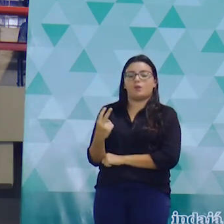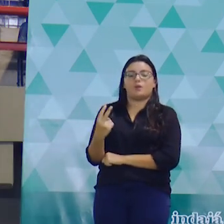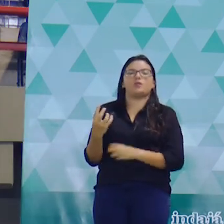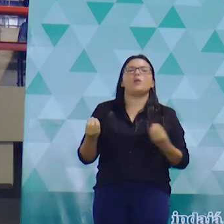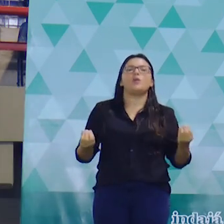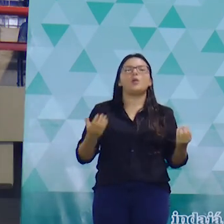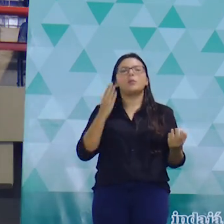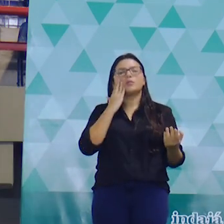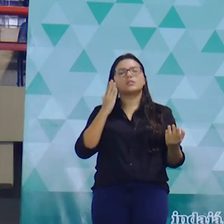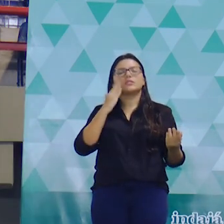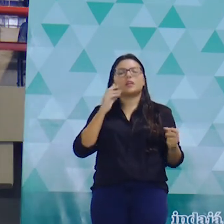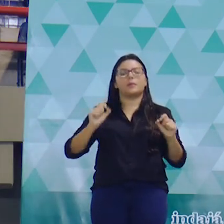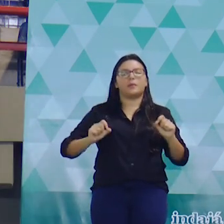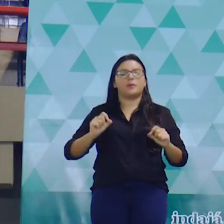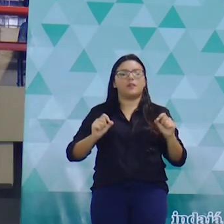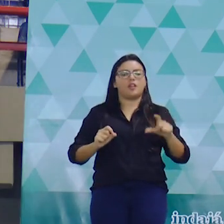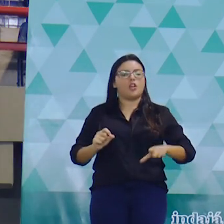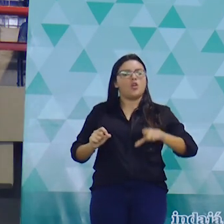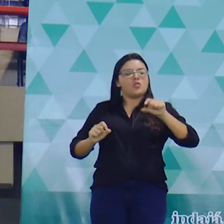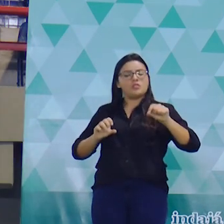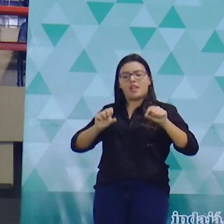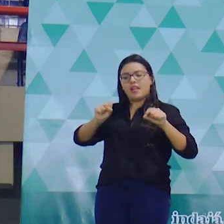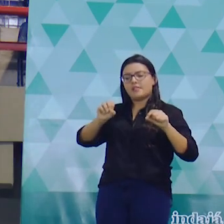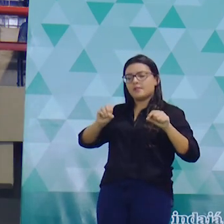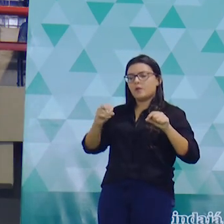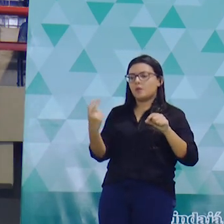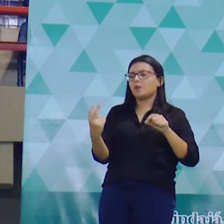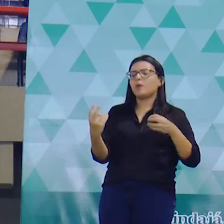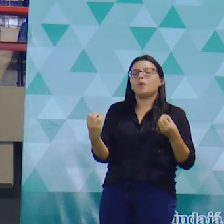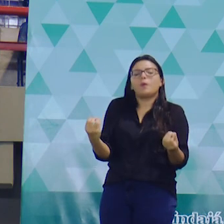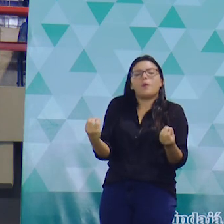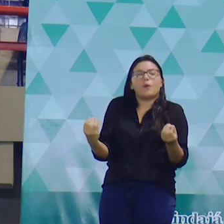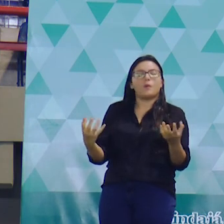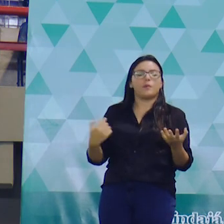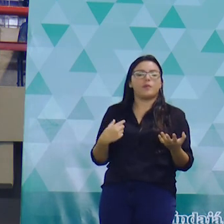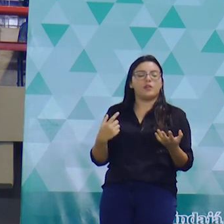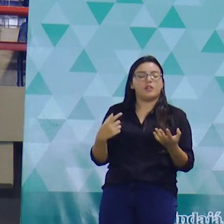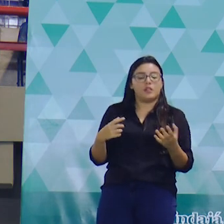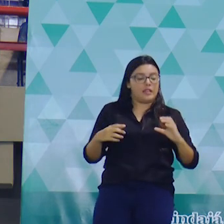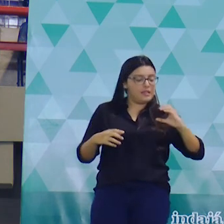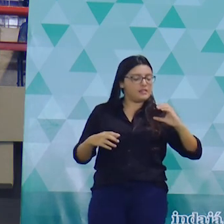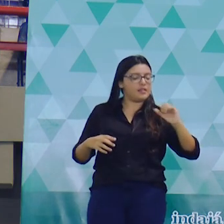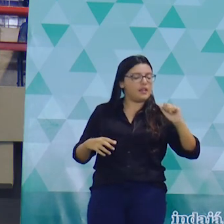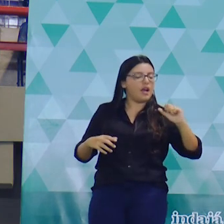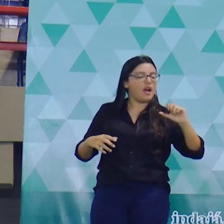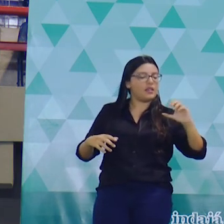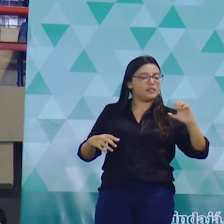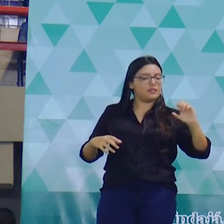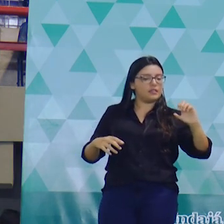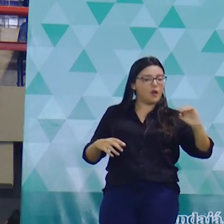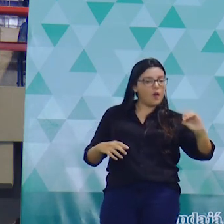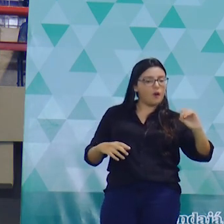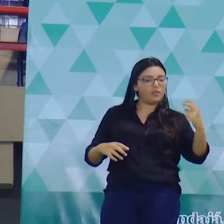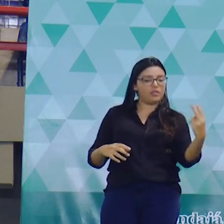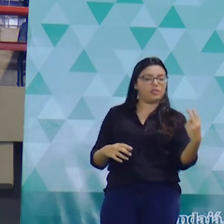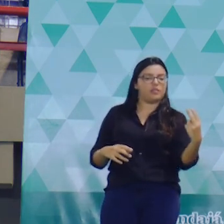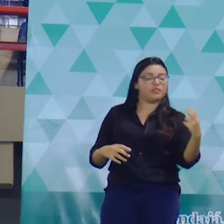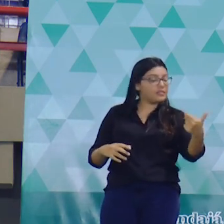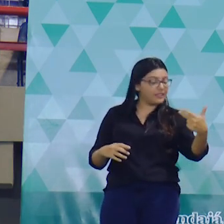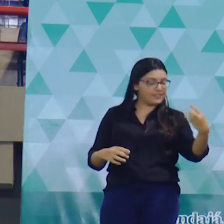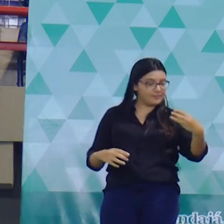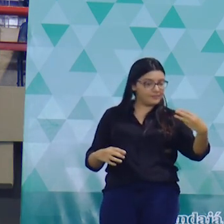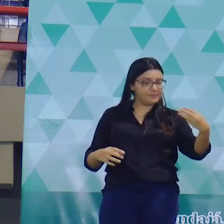eu sei que o escolhido é o SO2 e não o CaCO3? É que a questão diz